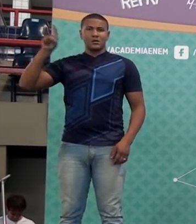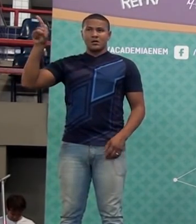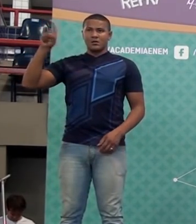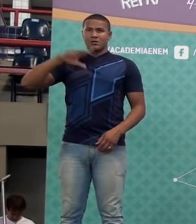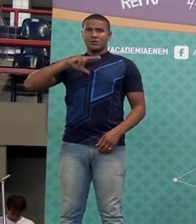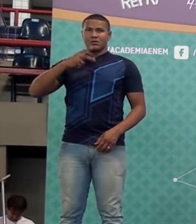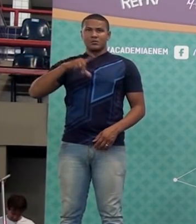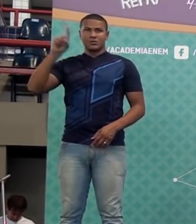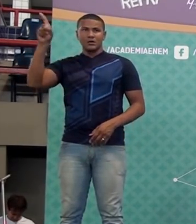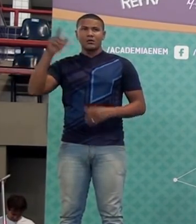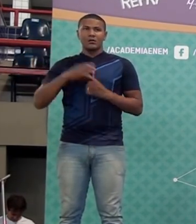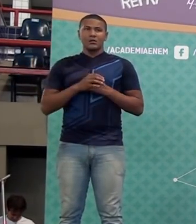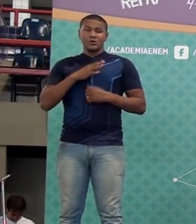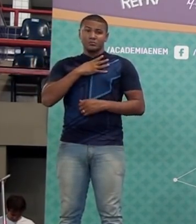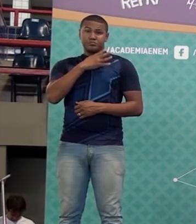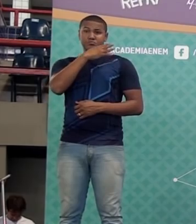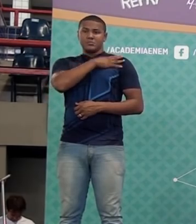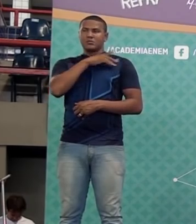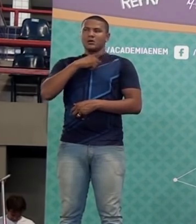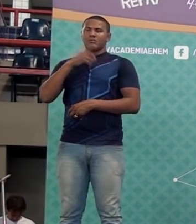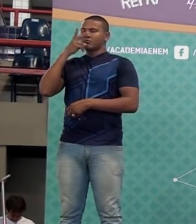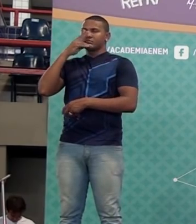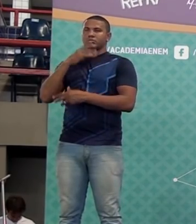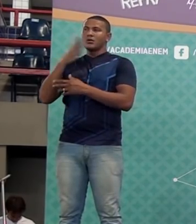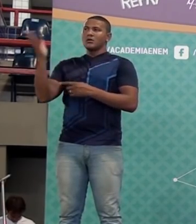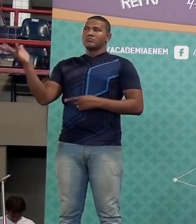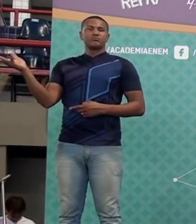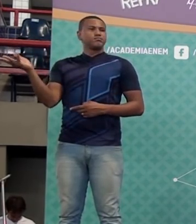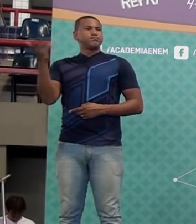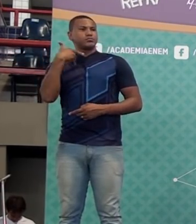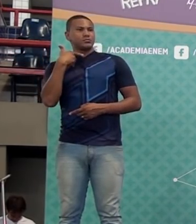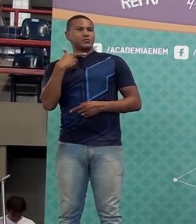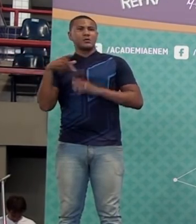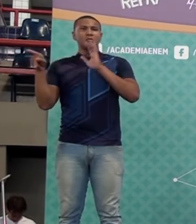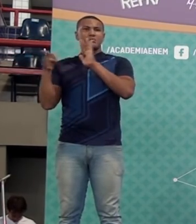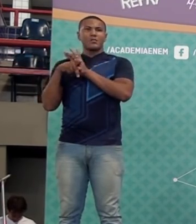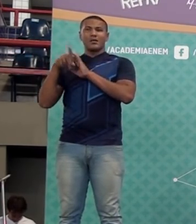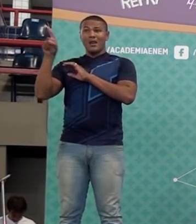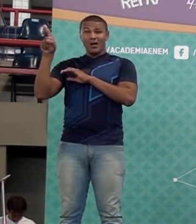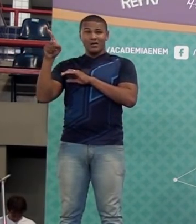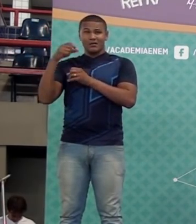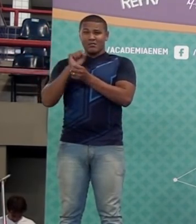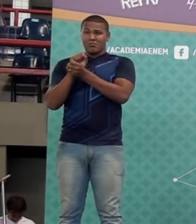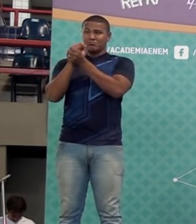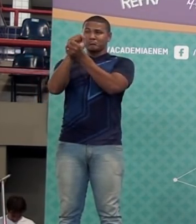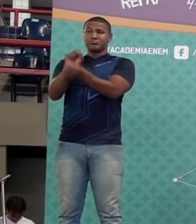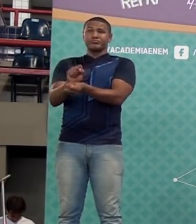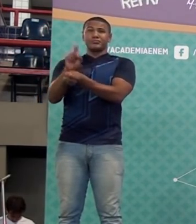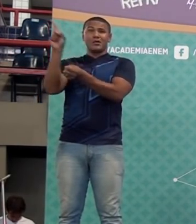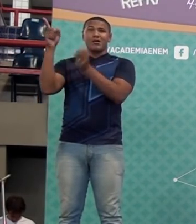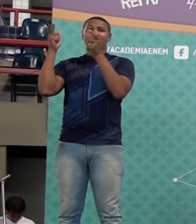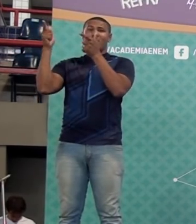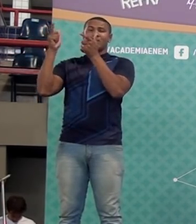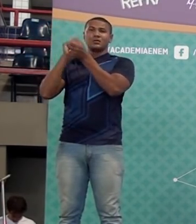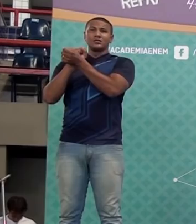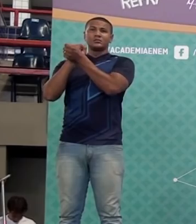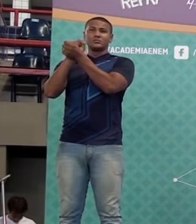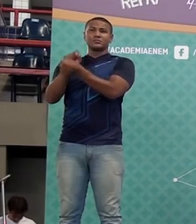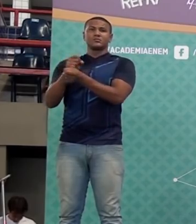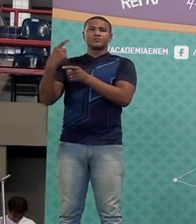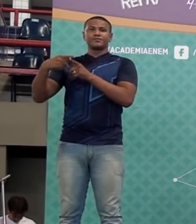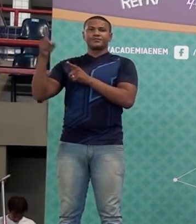derrubavam uma ditadura fascista. A revolução lá ficou conhecida como Revolução dos Cravos, porque as juventudes de